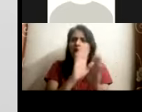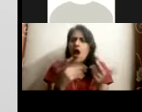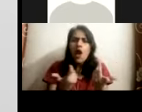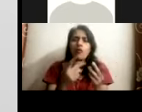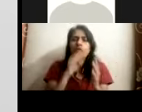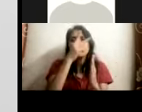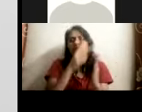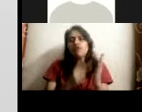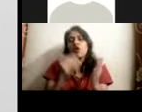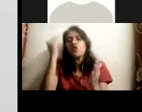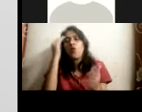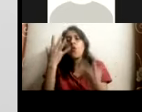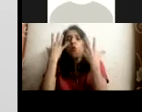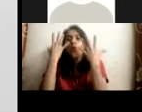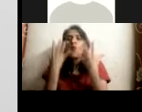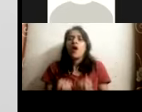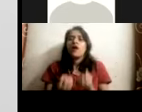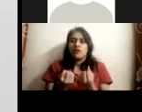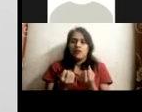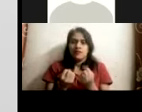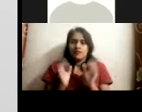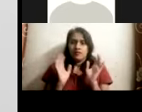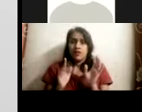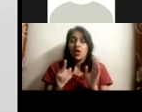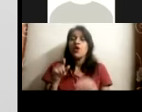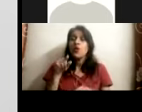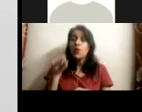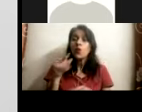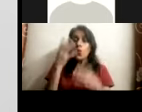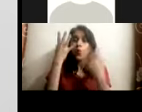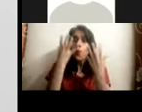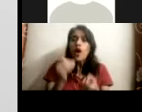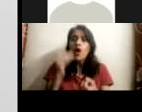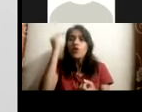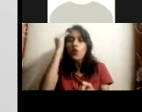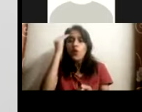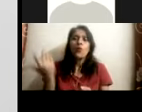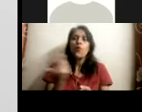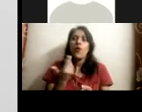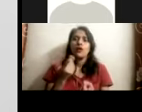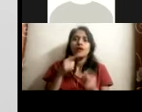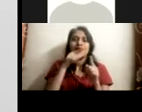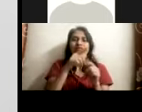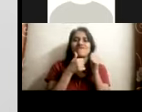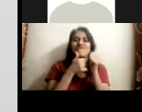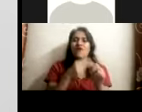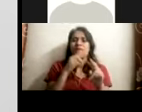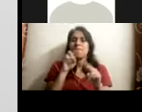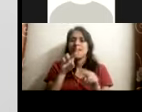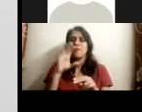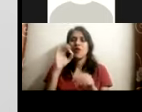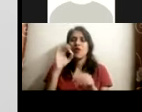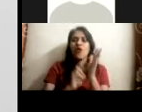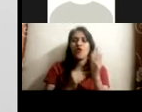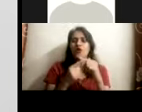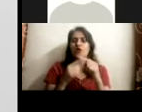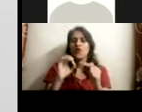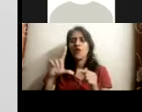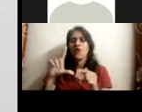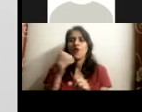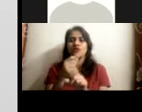This is all we want to. This is all we can know. ठीक है. On the other hand, epistemology is how do you get to know what you get to